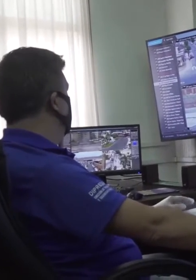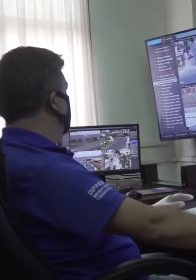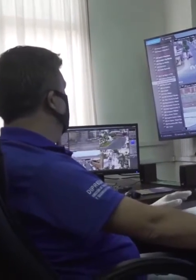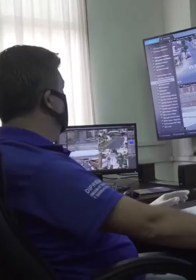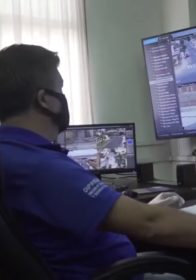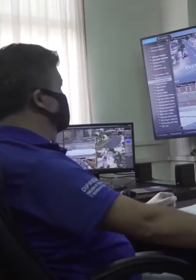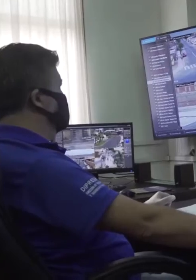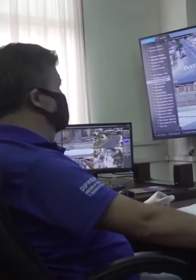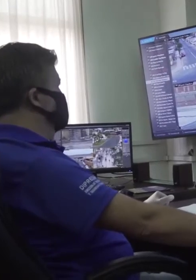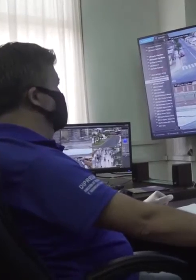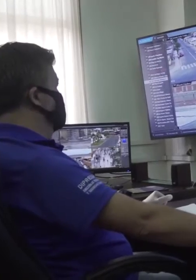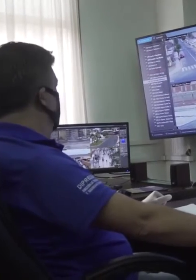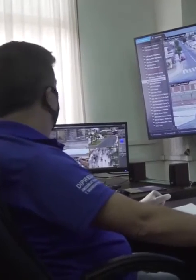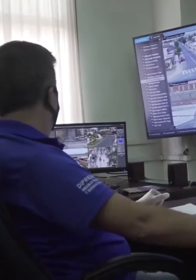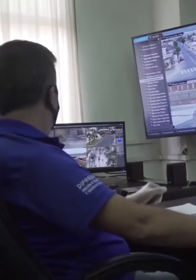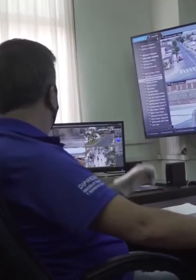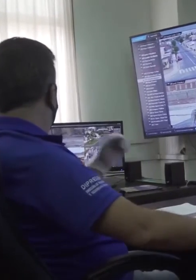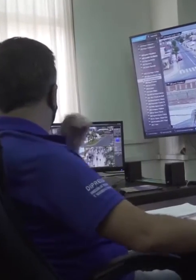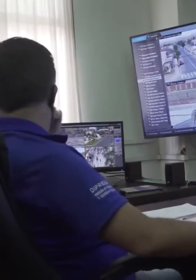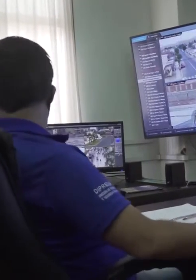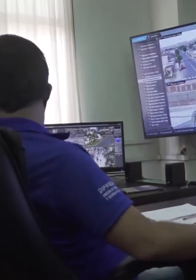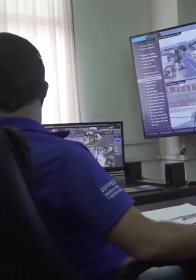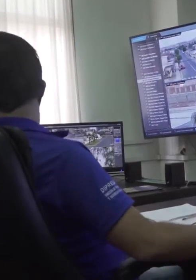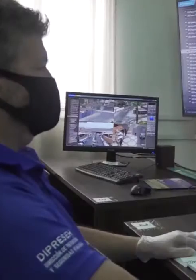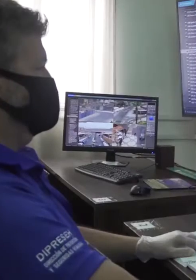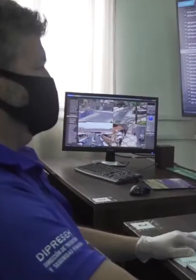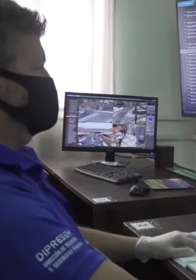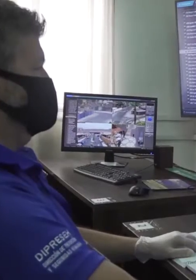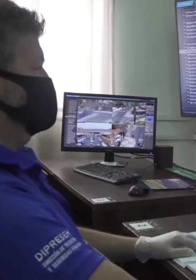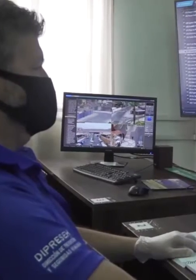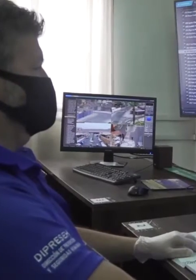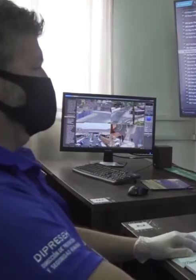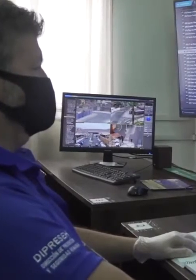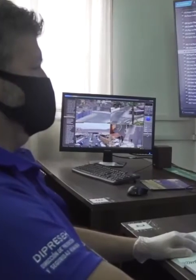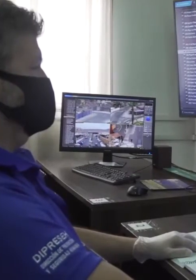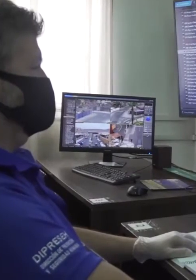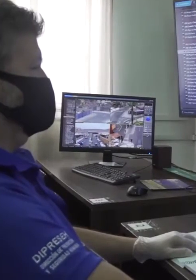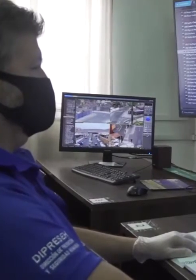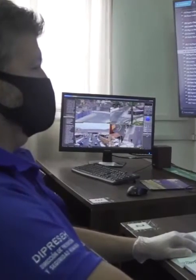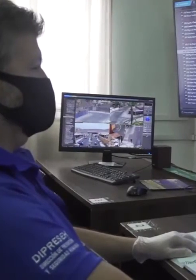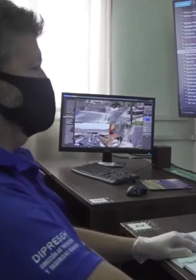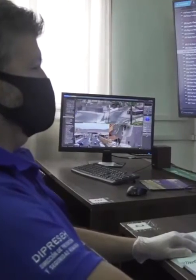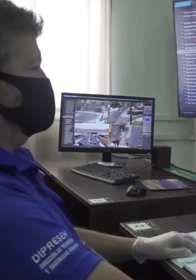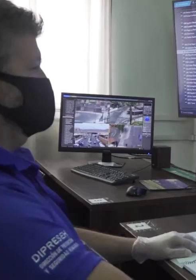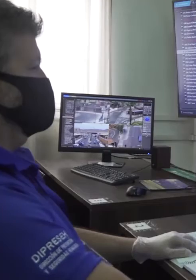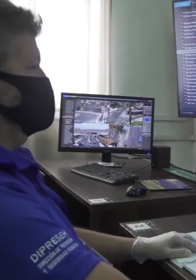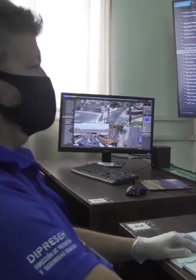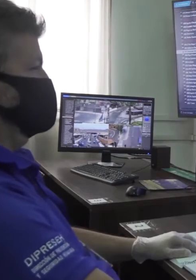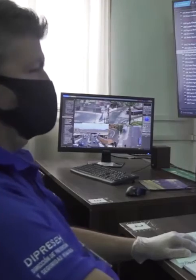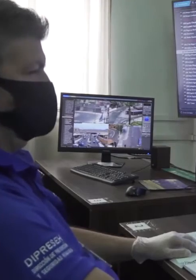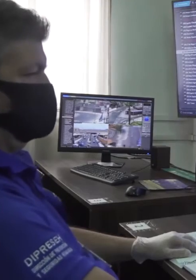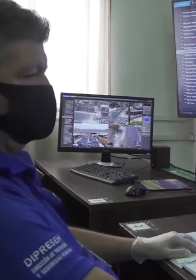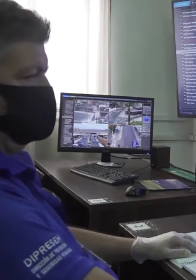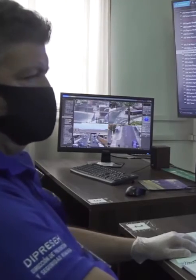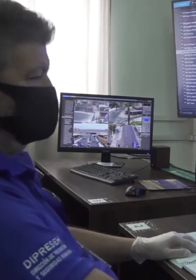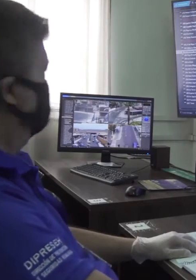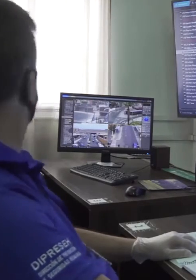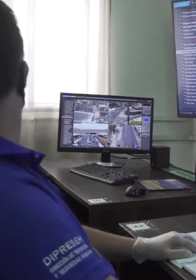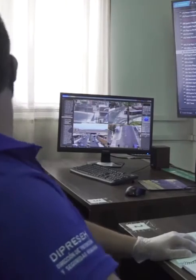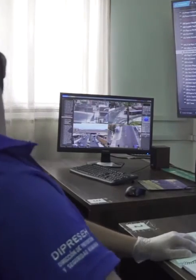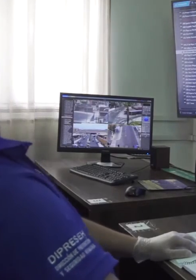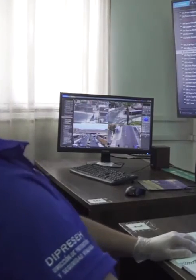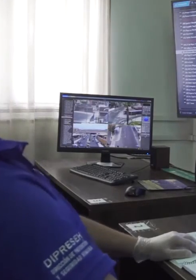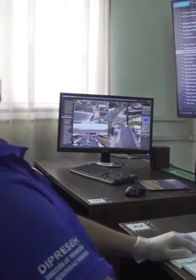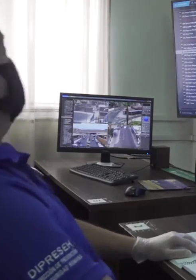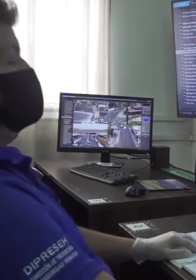la encargada de la DIPRESE, Claudia Hermosilla, precisó que el municipio solo puede poner las imágenes a disposición